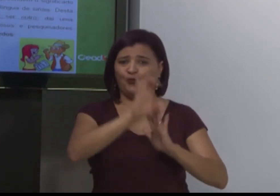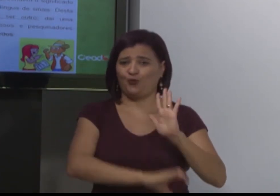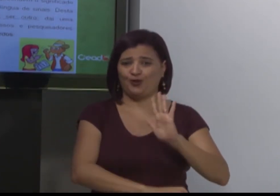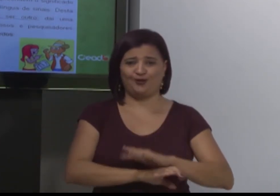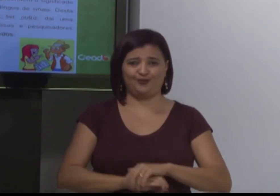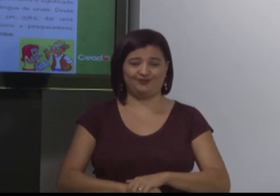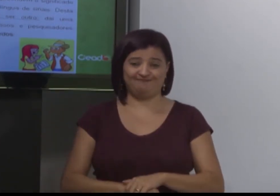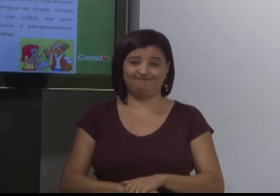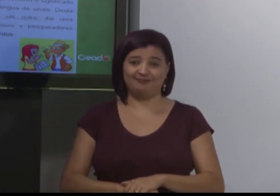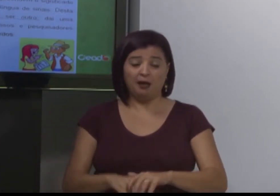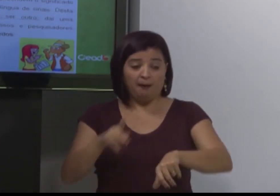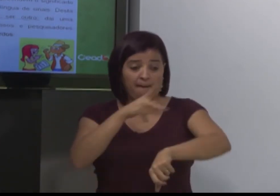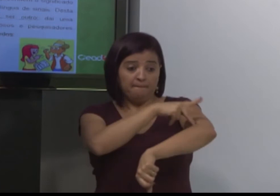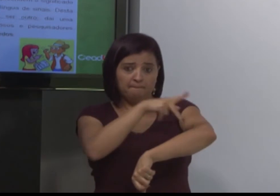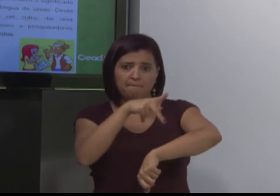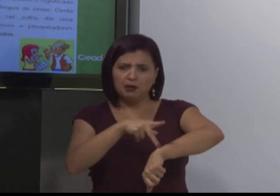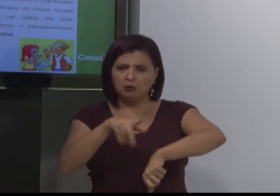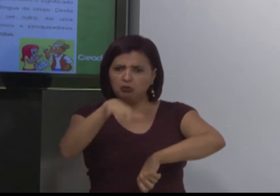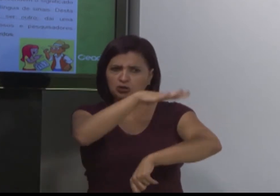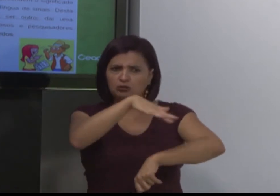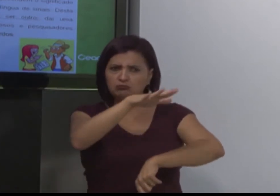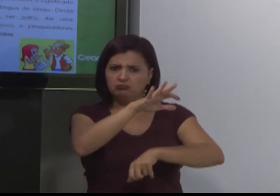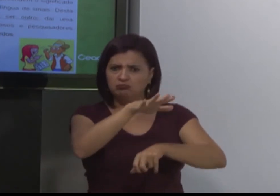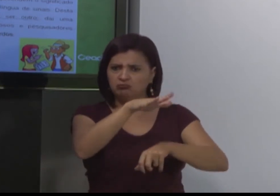E por isso há a pedagogia visual.